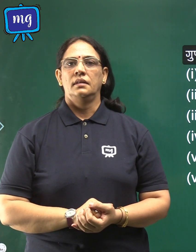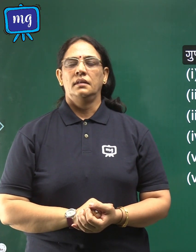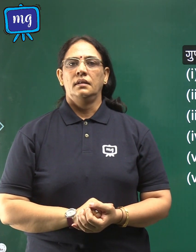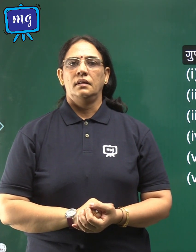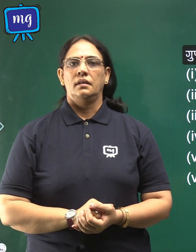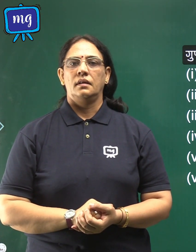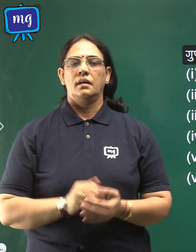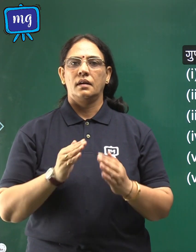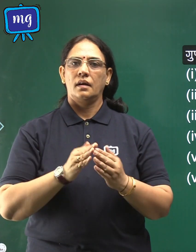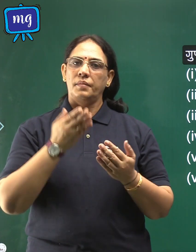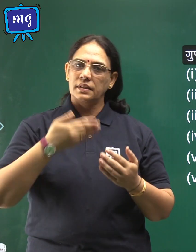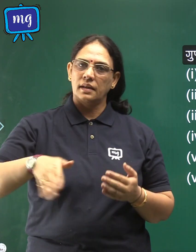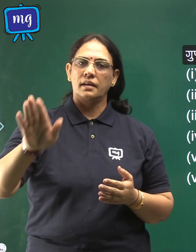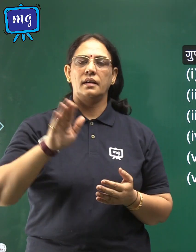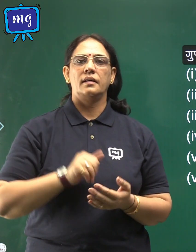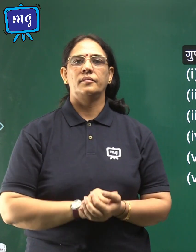घर पे जाके